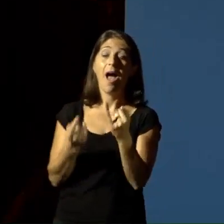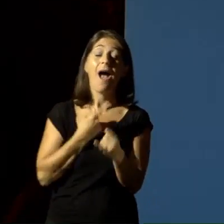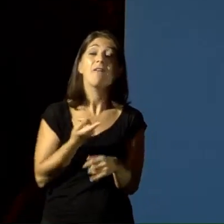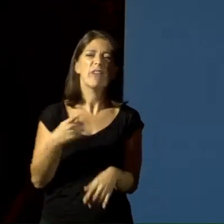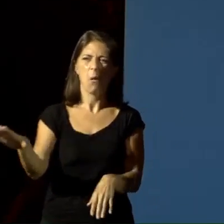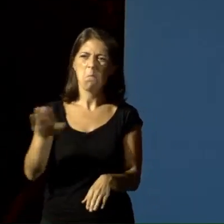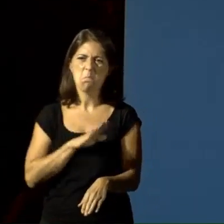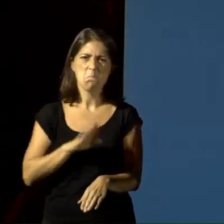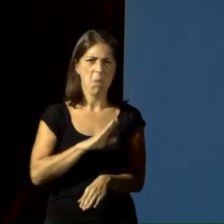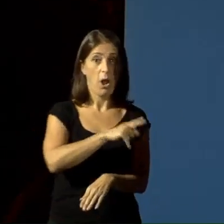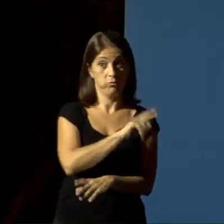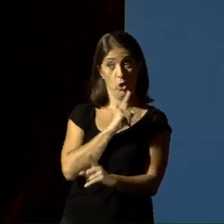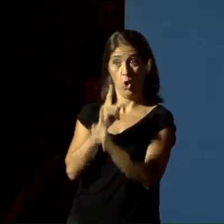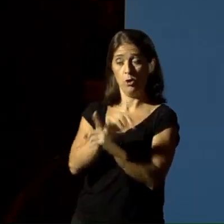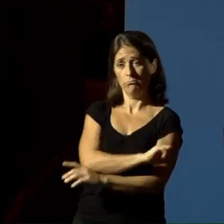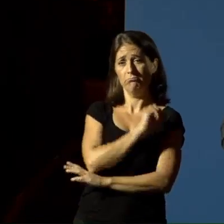da maldade que a favor.